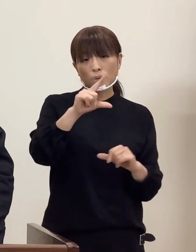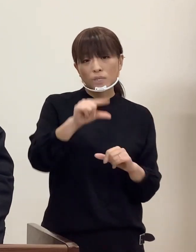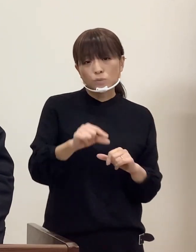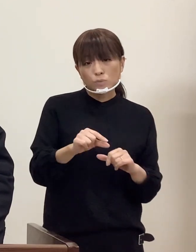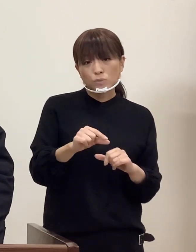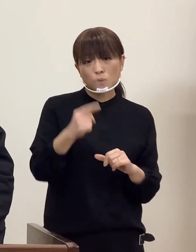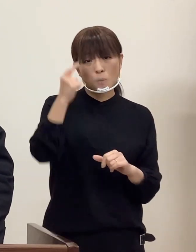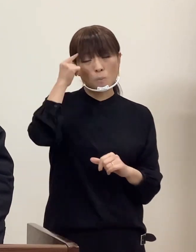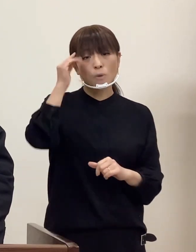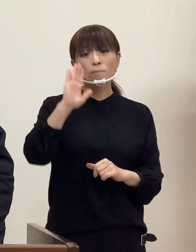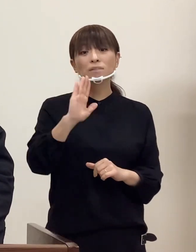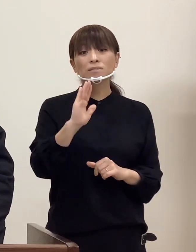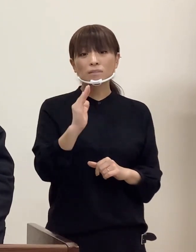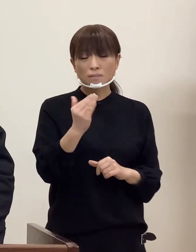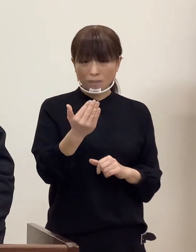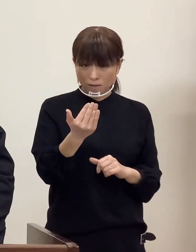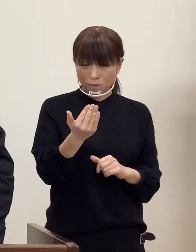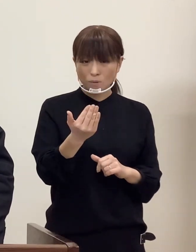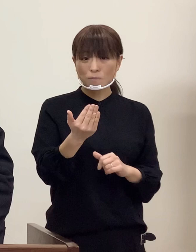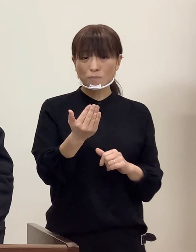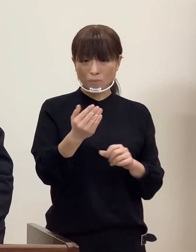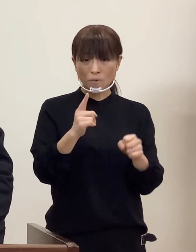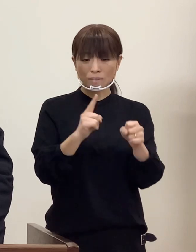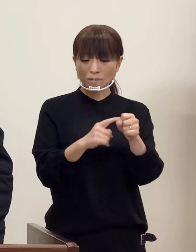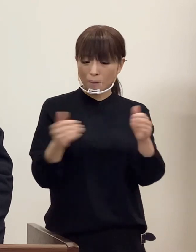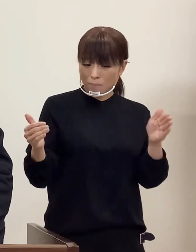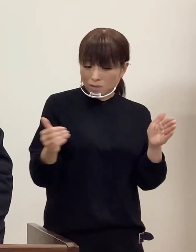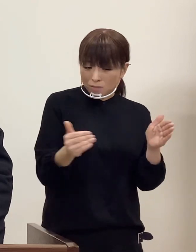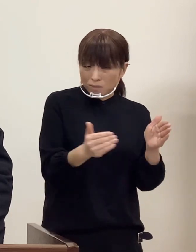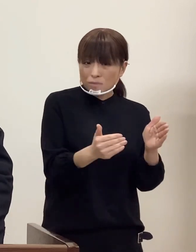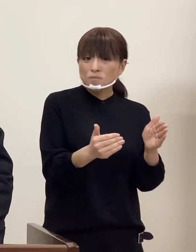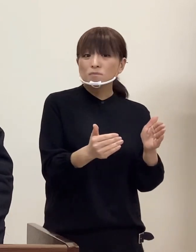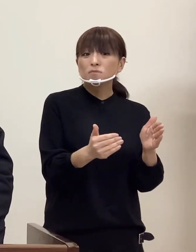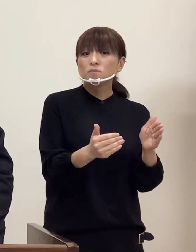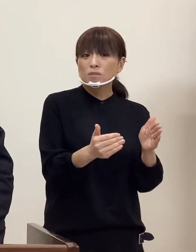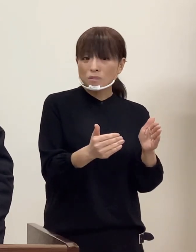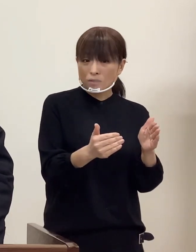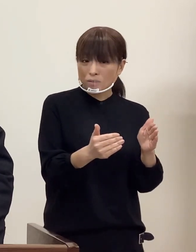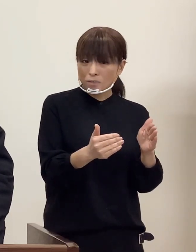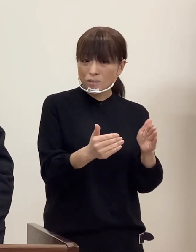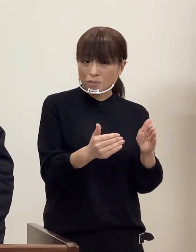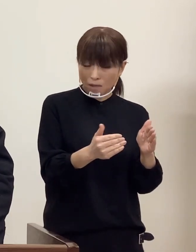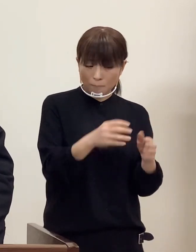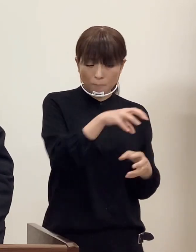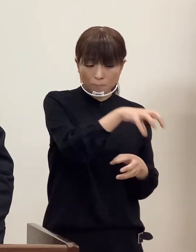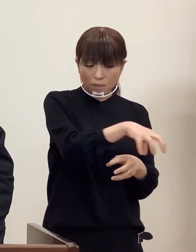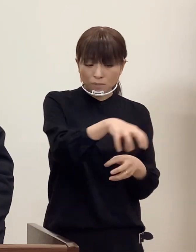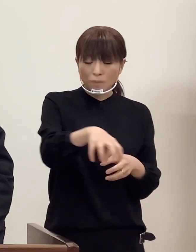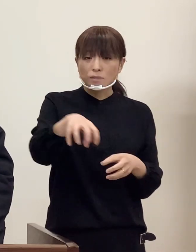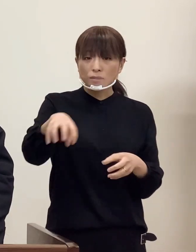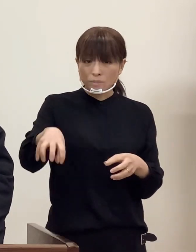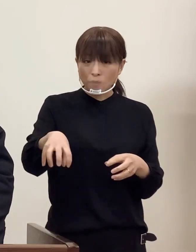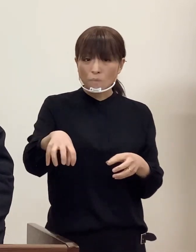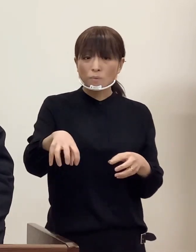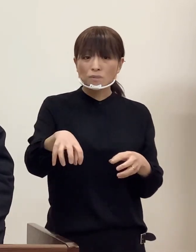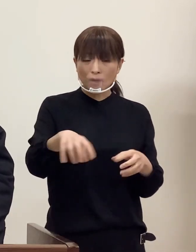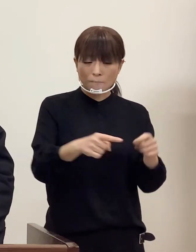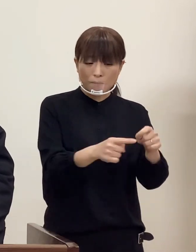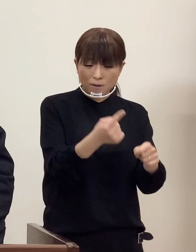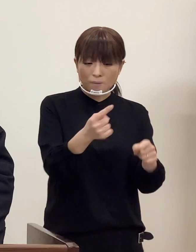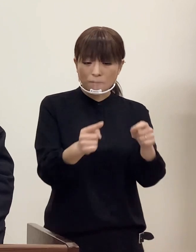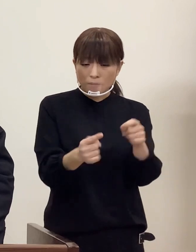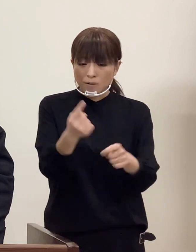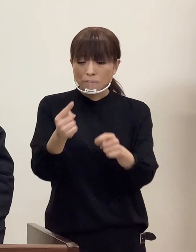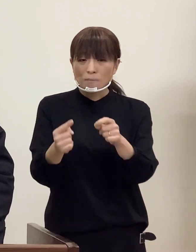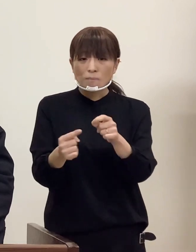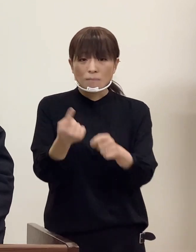見えますが、年末にかけてクラスターには至らないまでも、小規模な感染集団がいくつ